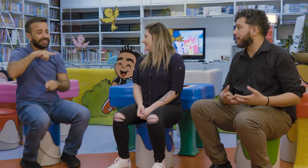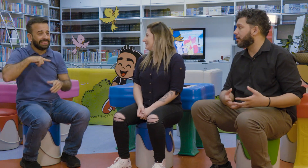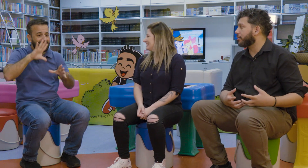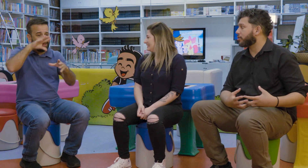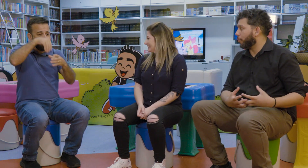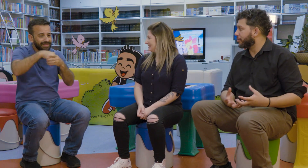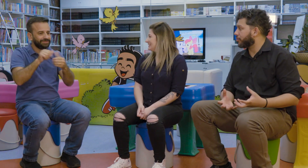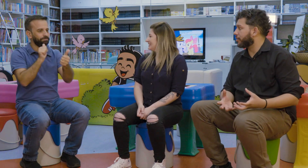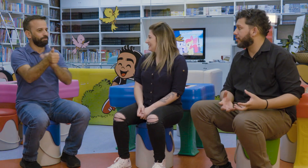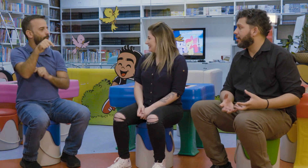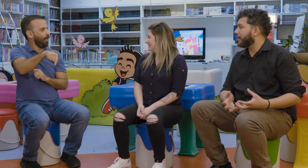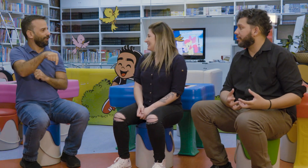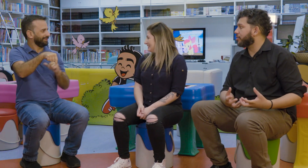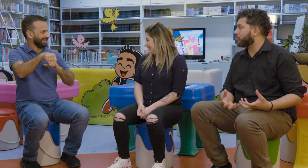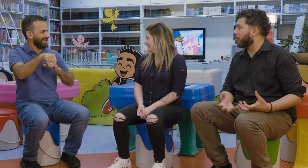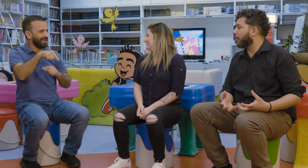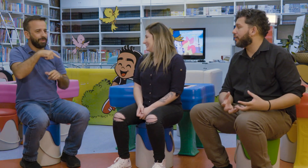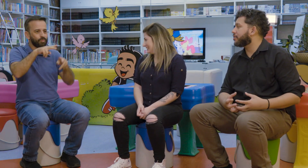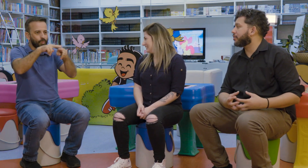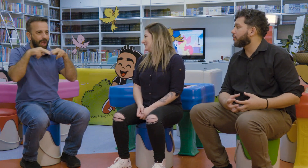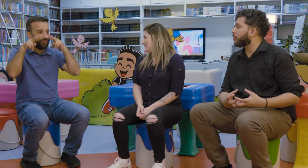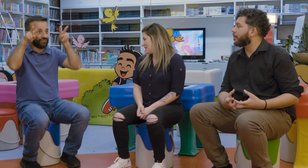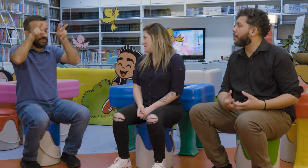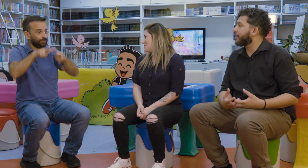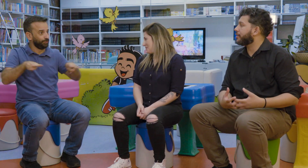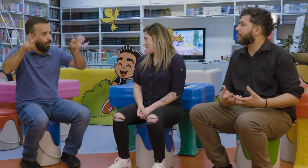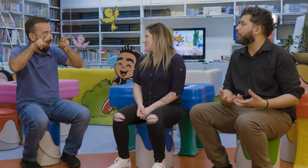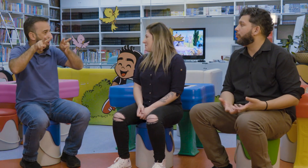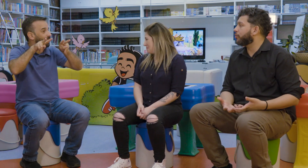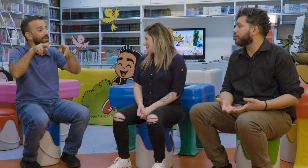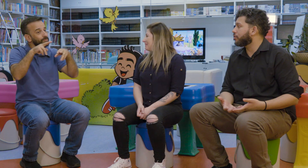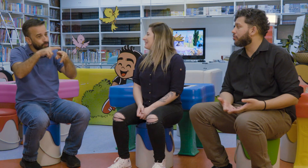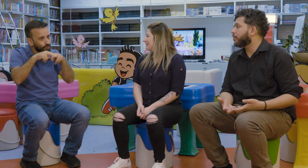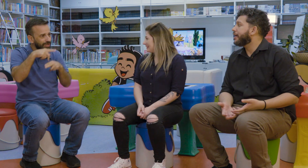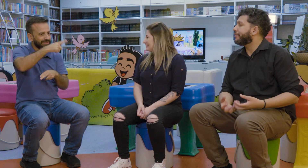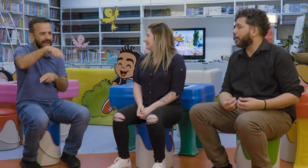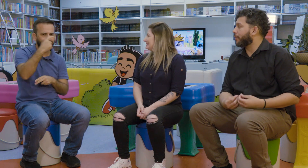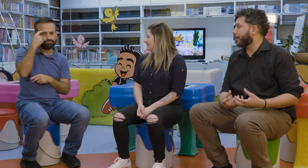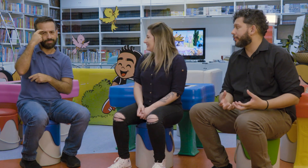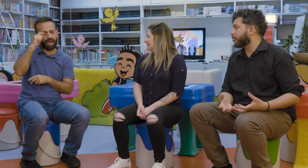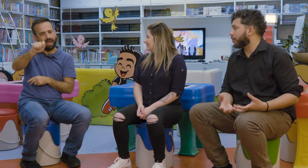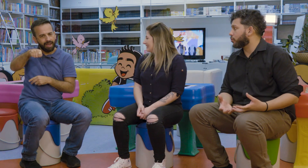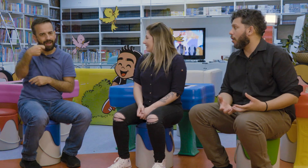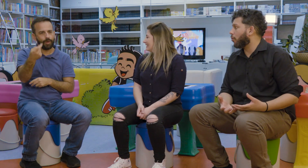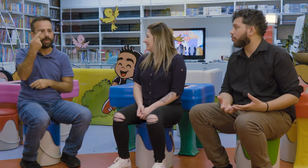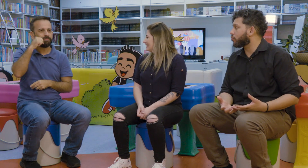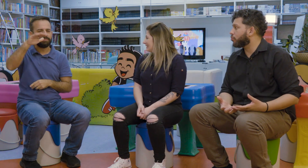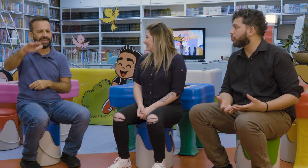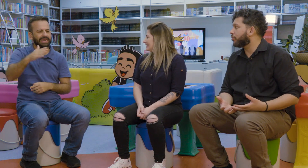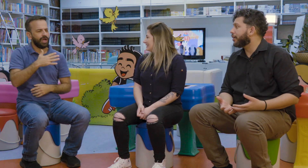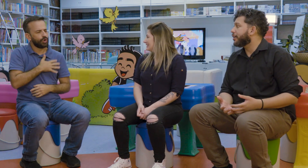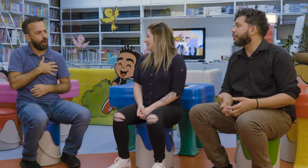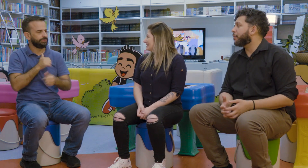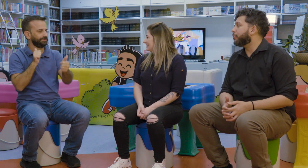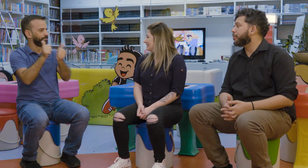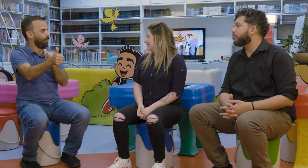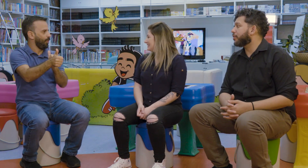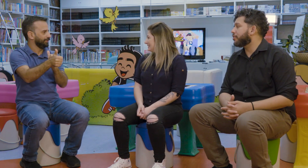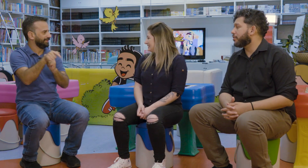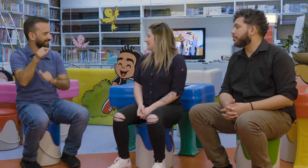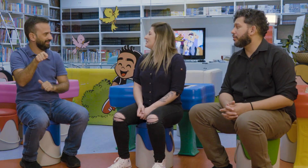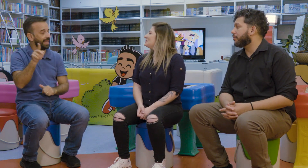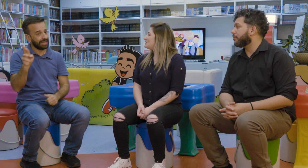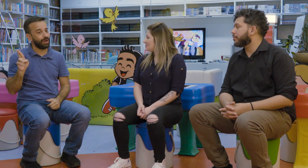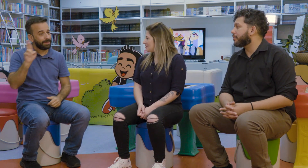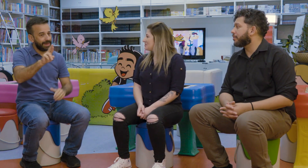escolas bilíngues, das competições interescolas. Então a Sueli representa muito isso. Tem uma característica visual como o surdo. E foi por isso